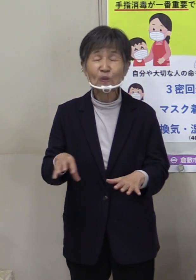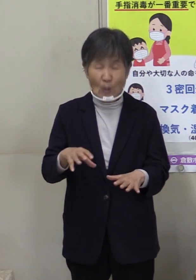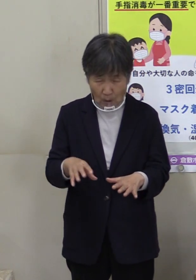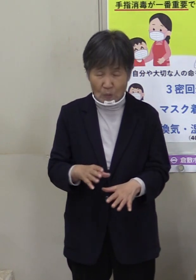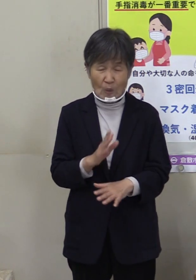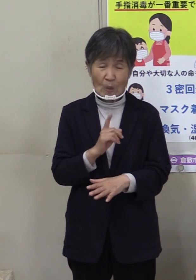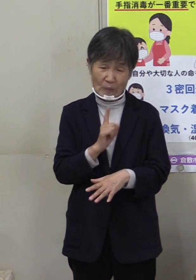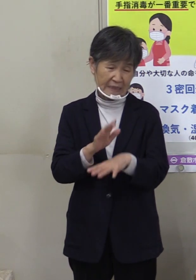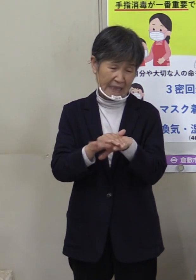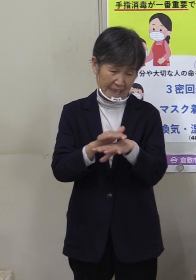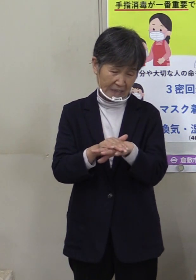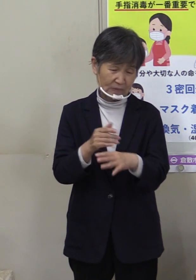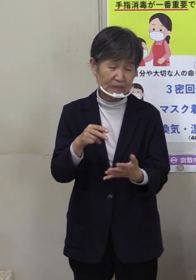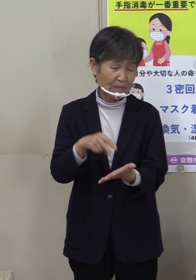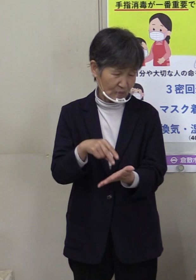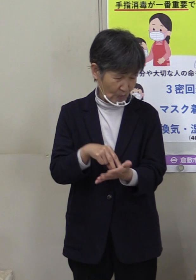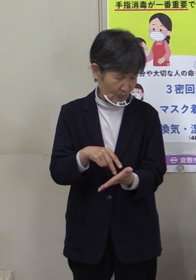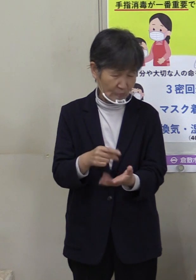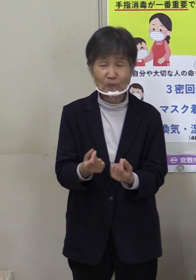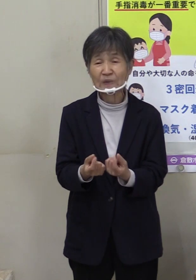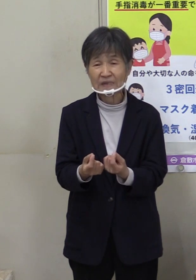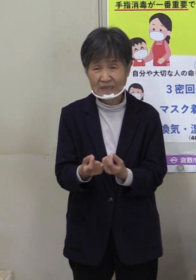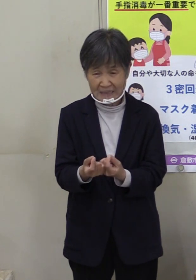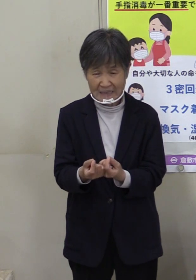で 今の段階ではですね、